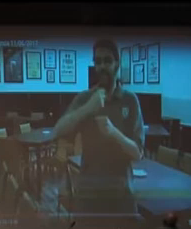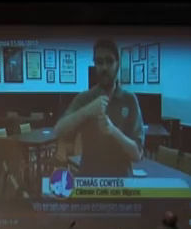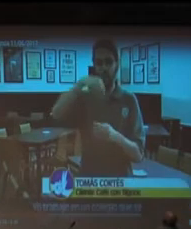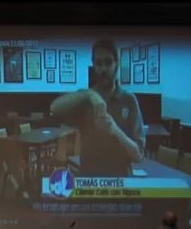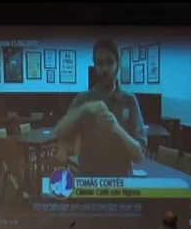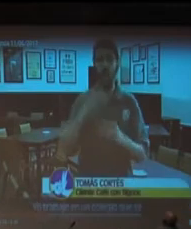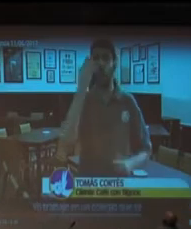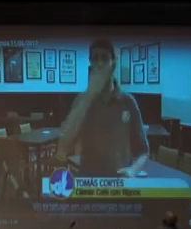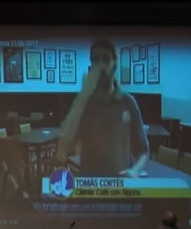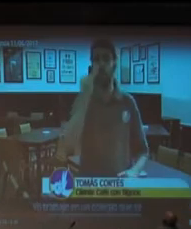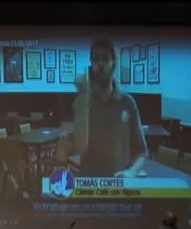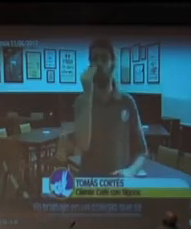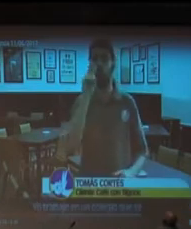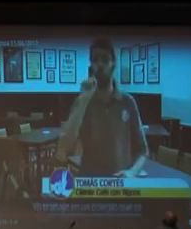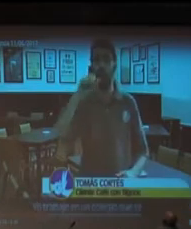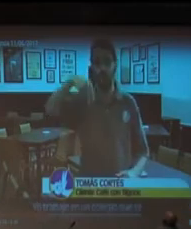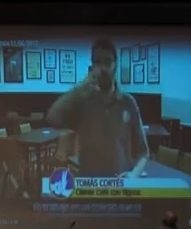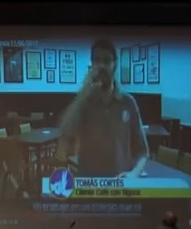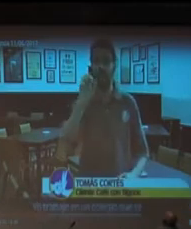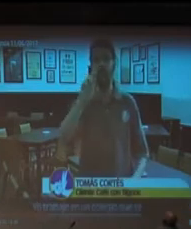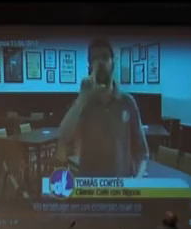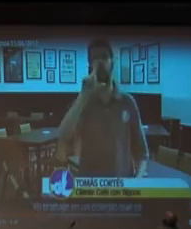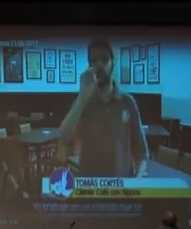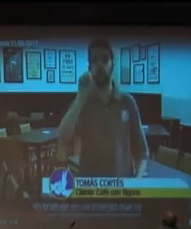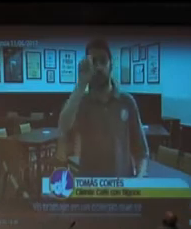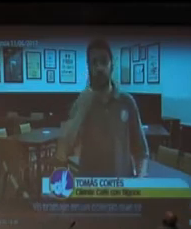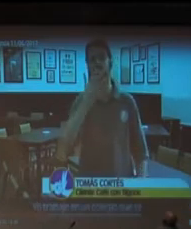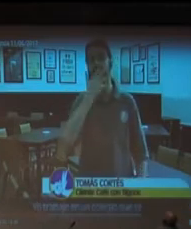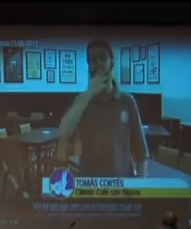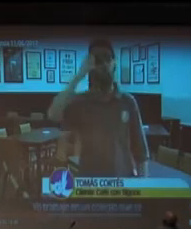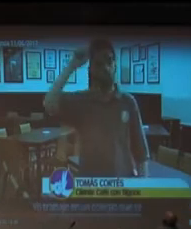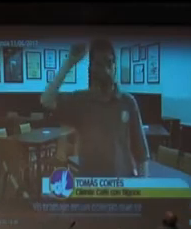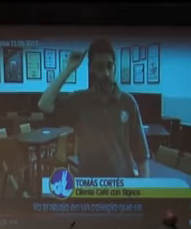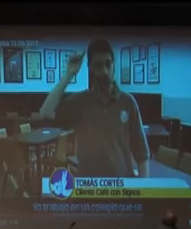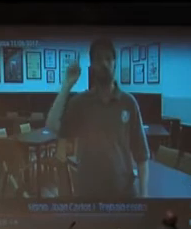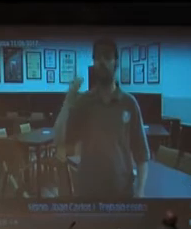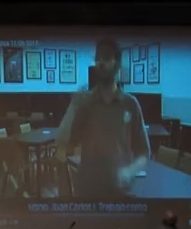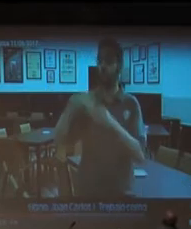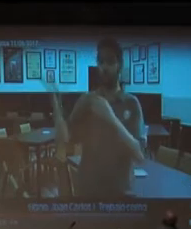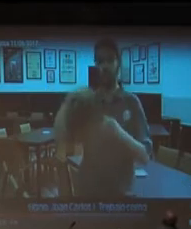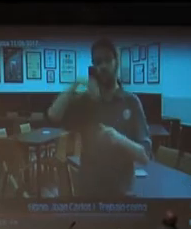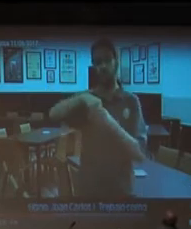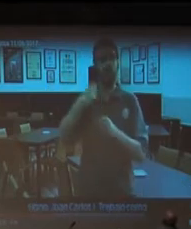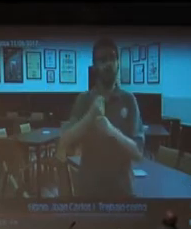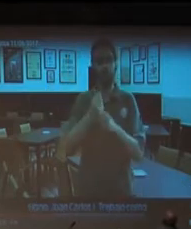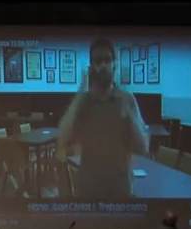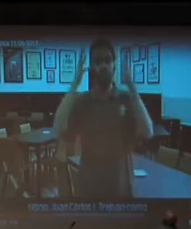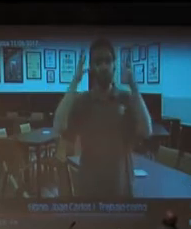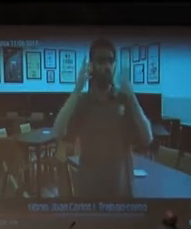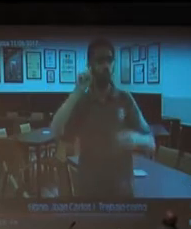Yo trabajo en un colegio que se llama Juan Carlos I. Este es su signo, Juan Carlos I.